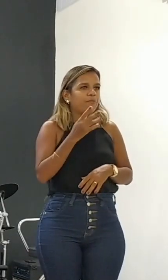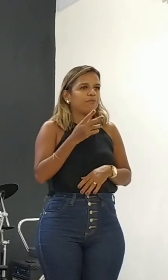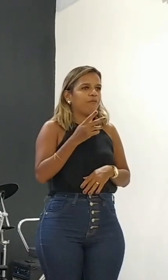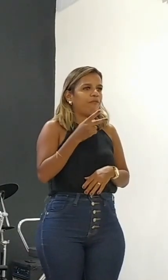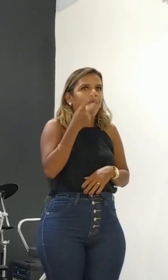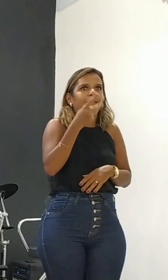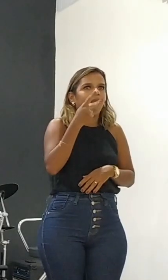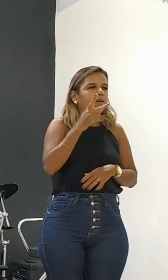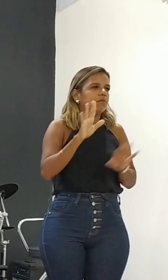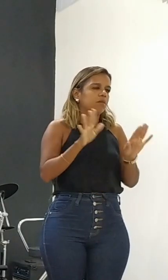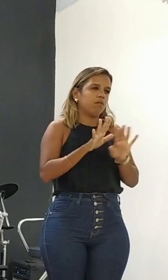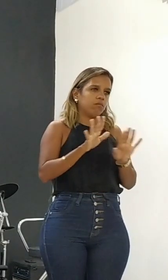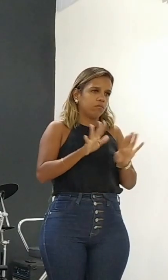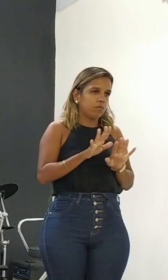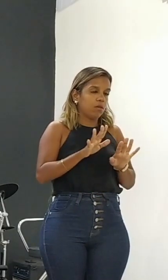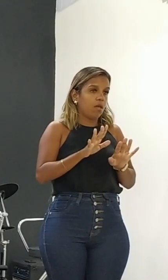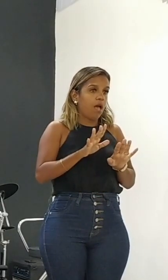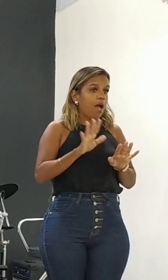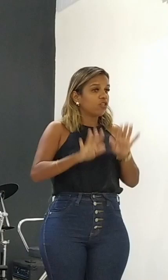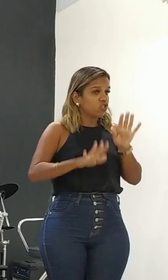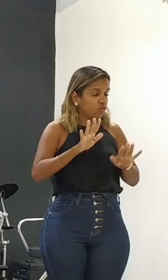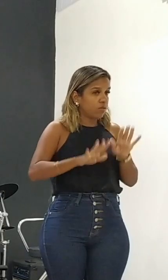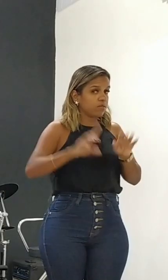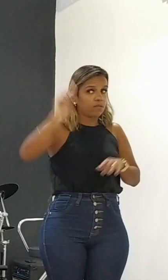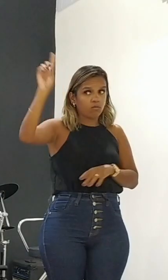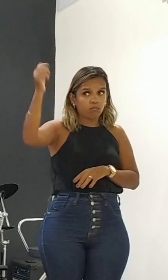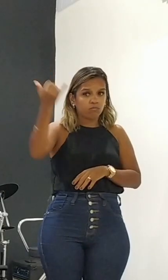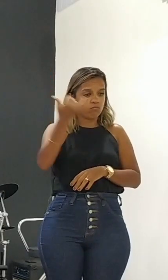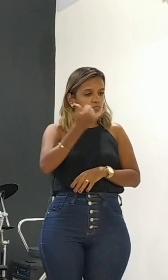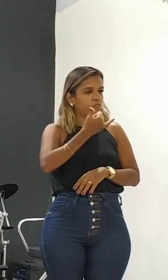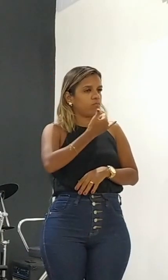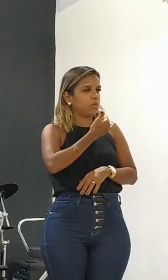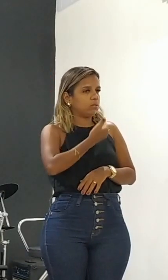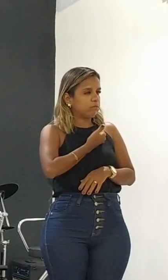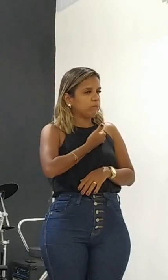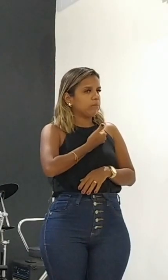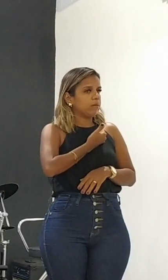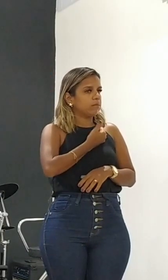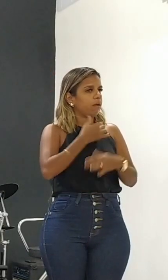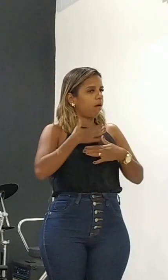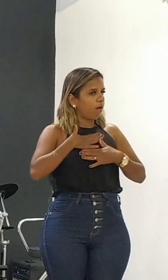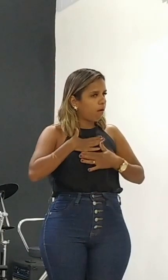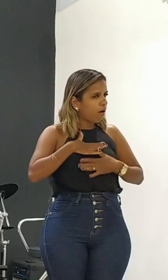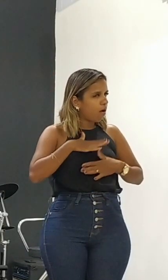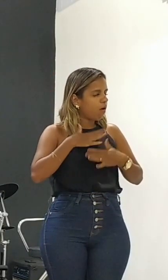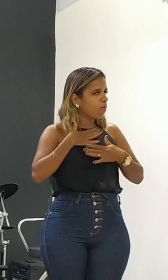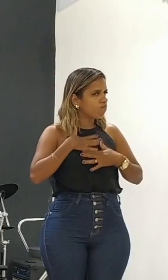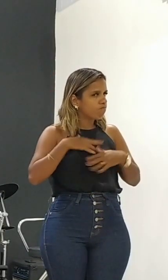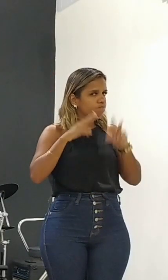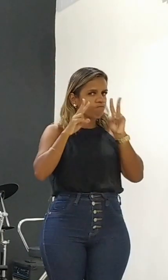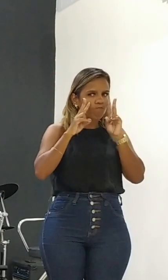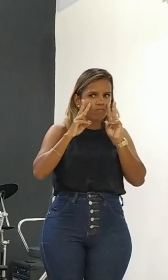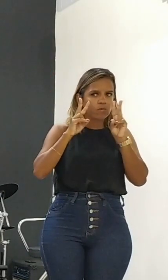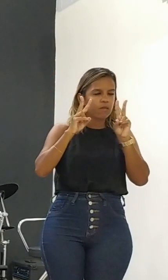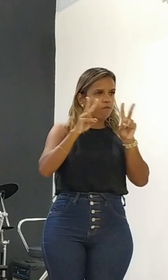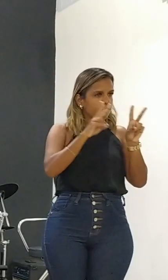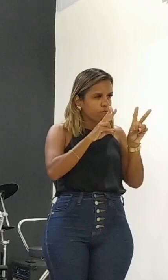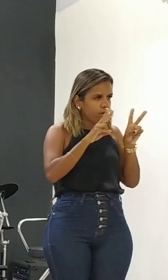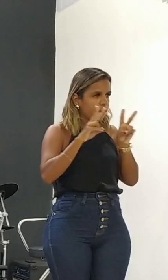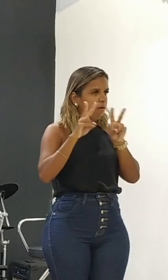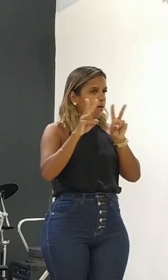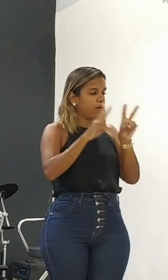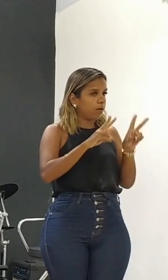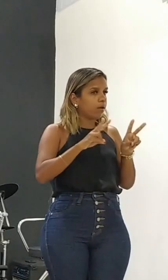que Deus colocou no seu coração que é para você guardar para você naquele momento. Ele olhou, viu como é que estava a situação